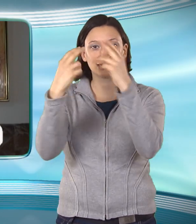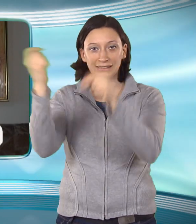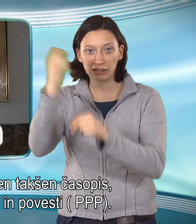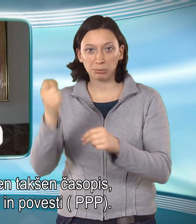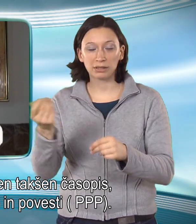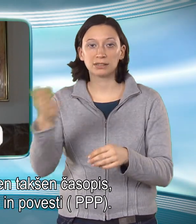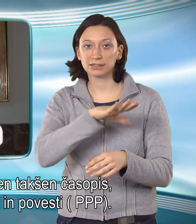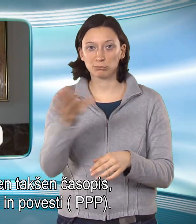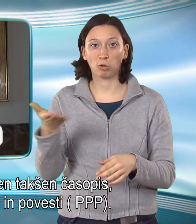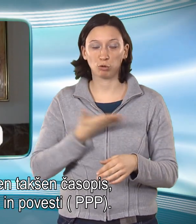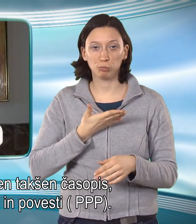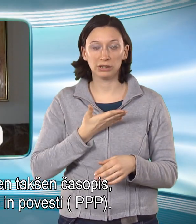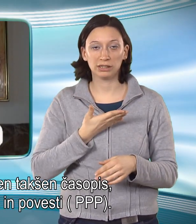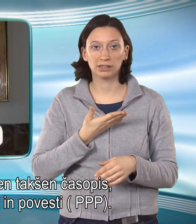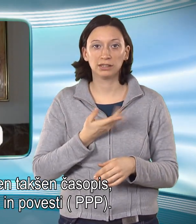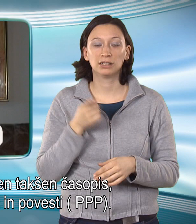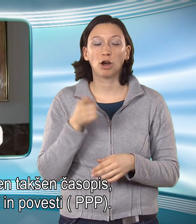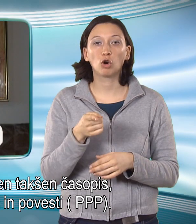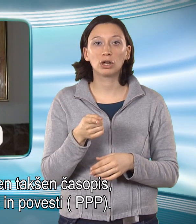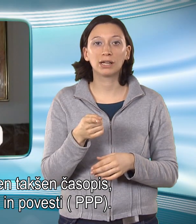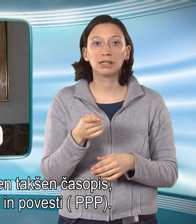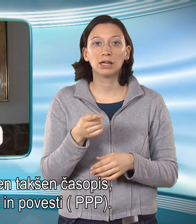dobili, ko je